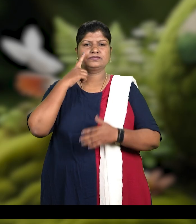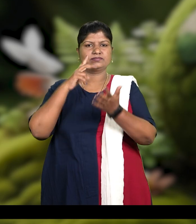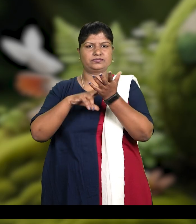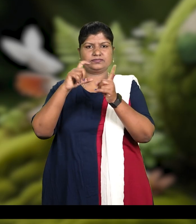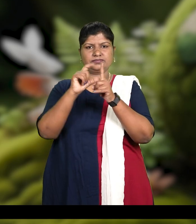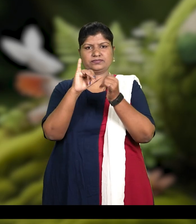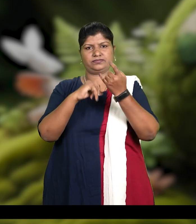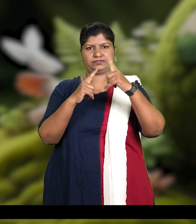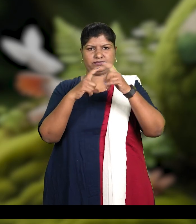औद्योगिकीकरण आणि वाहतूक.